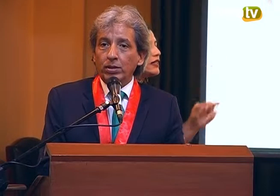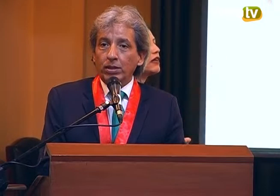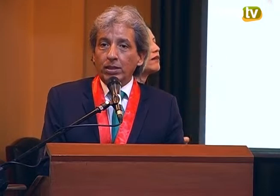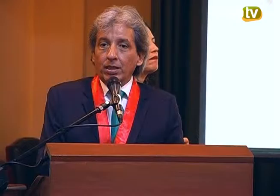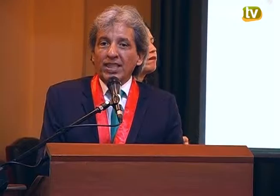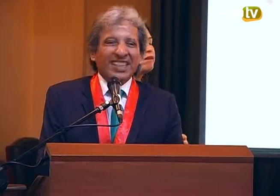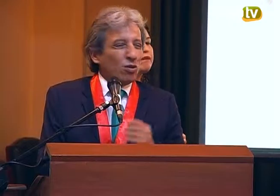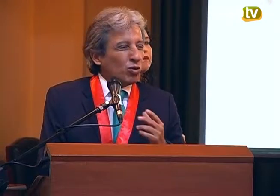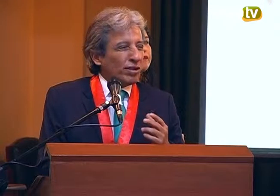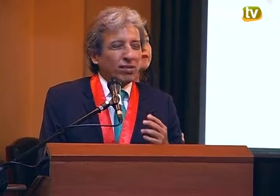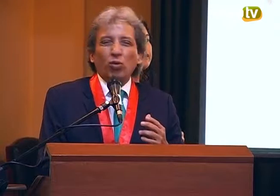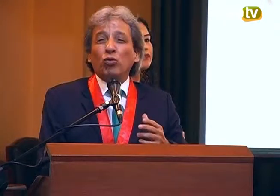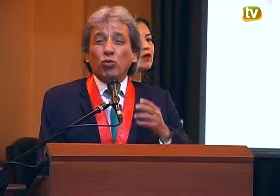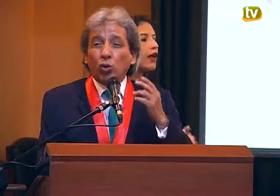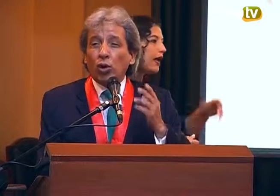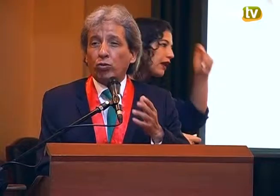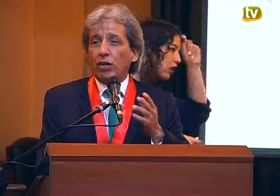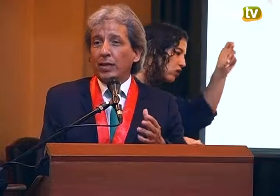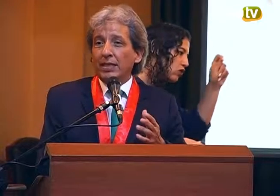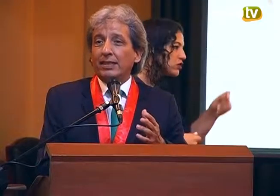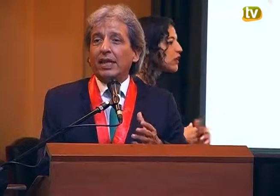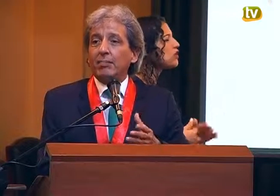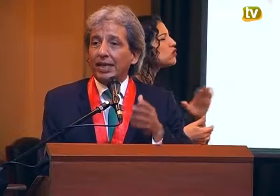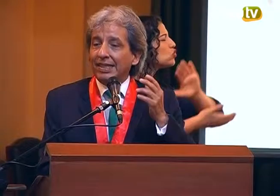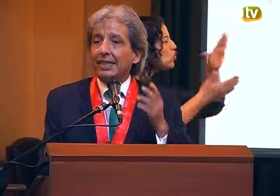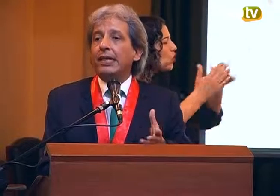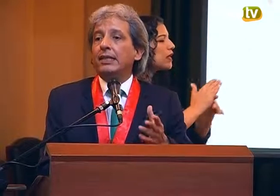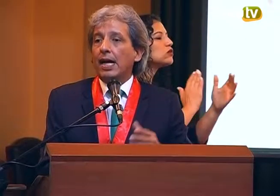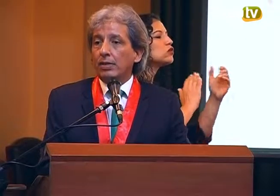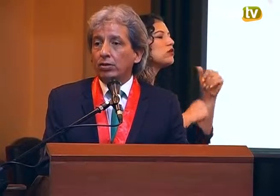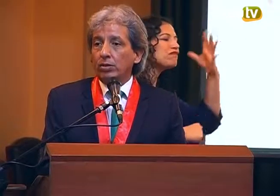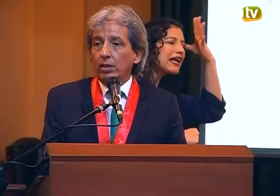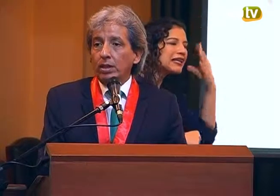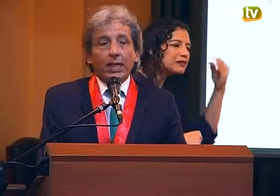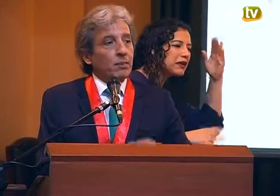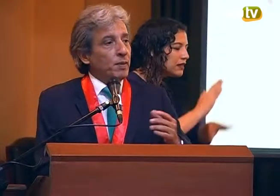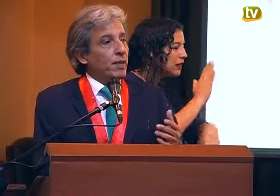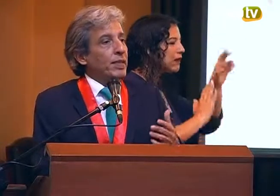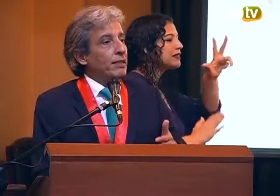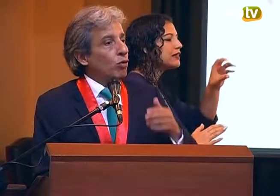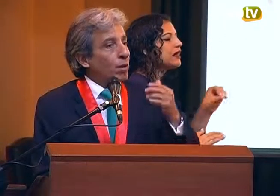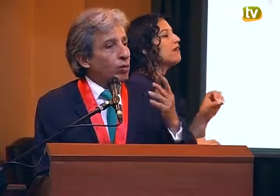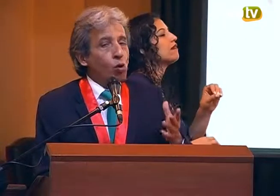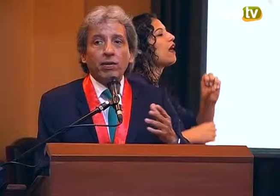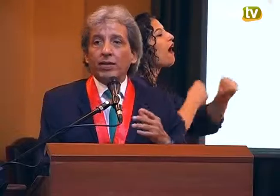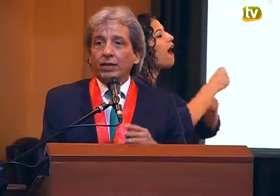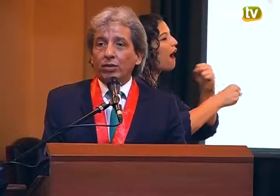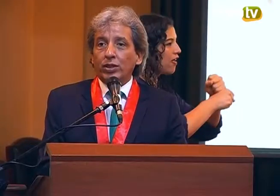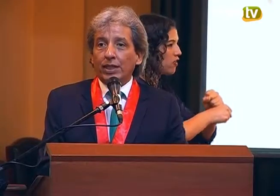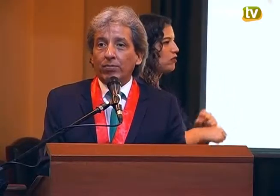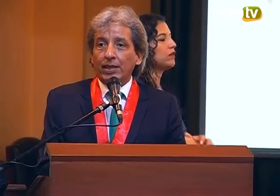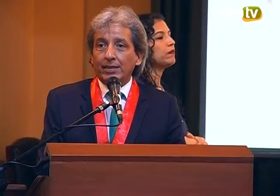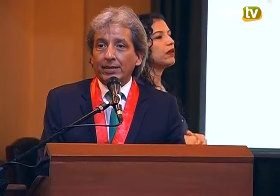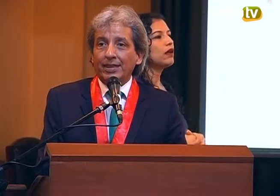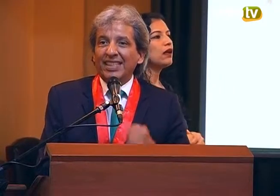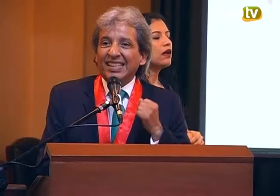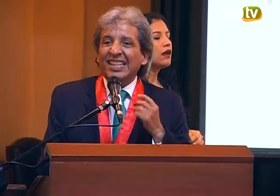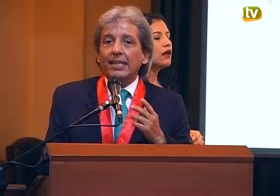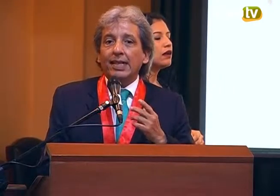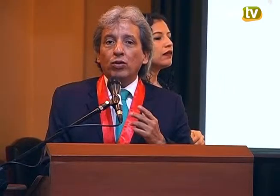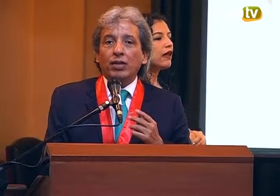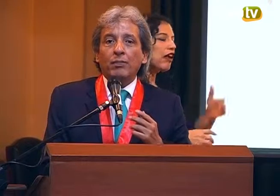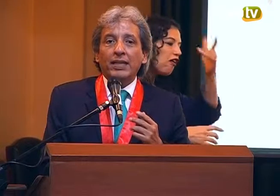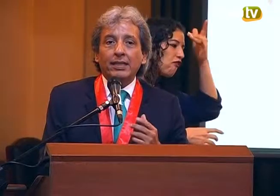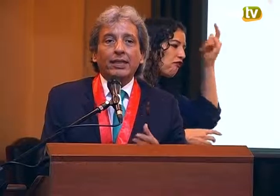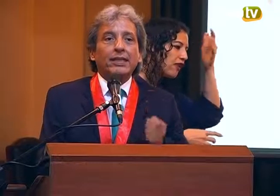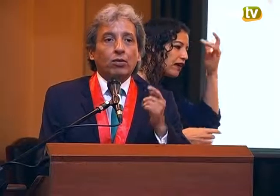Fabius, reconocer con toda su experiencia de más de 30 años, el primer ministro más joven de la historia de Francia,